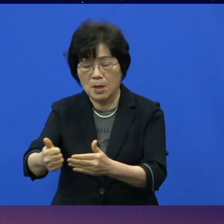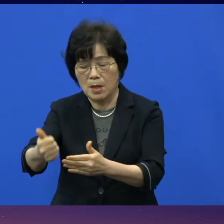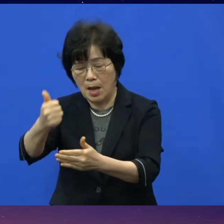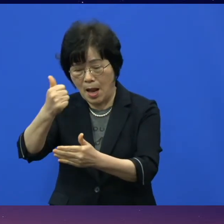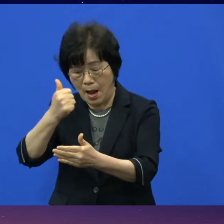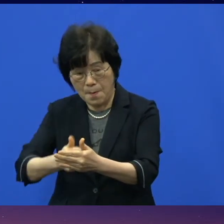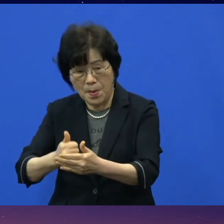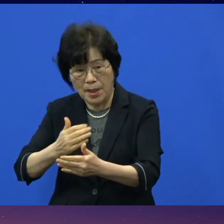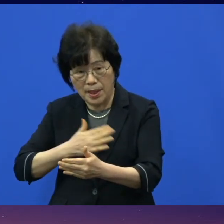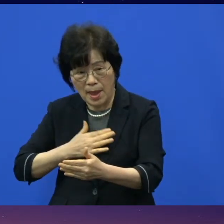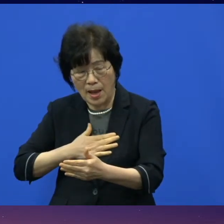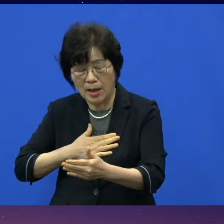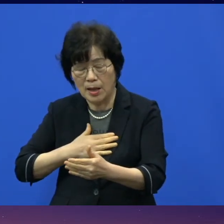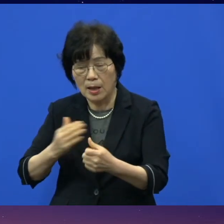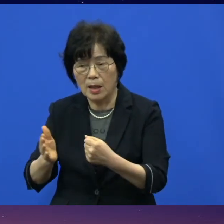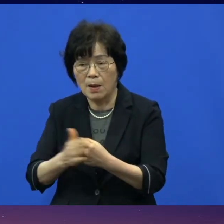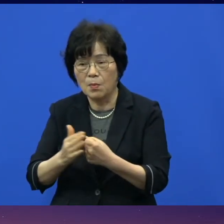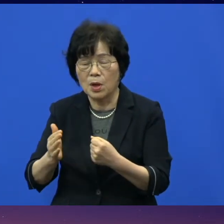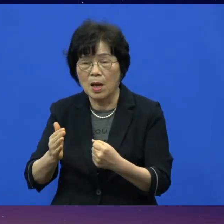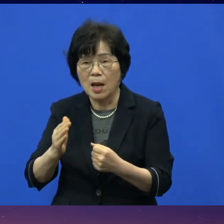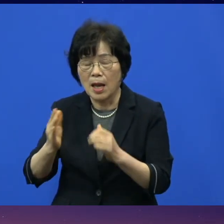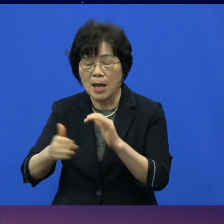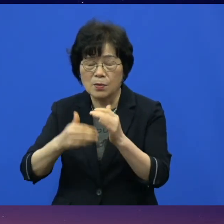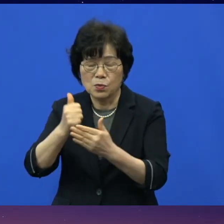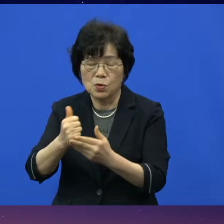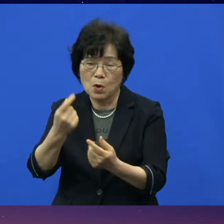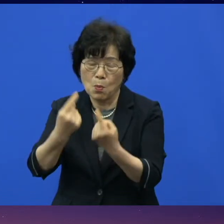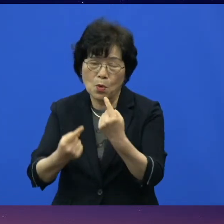내가 모신 예수를 능가한 삶을 살 수는 없습니다.